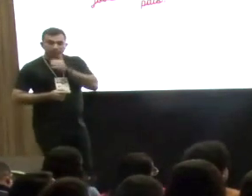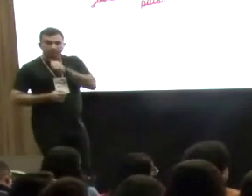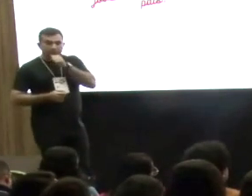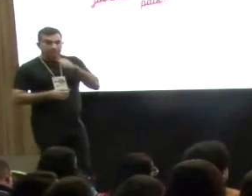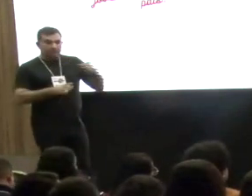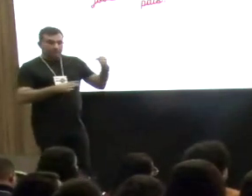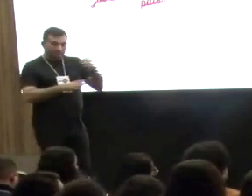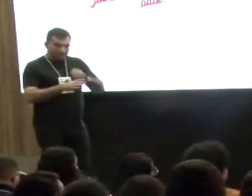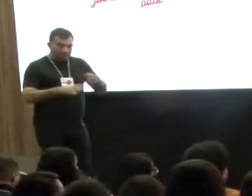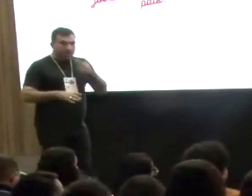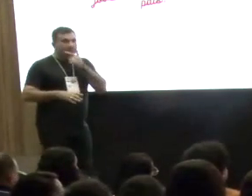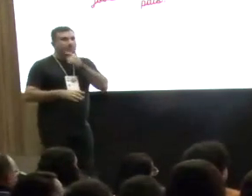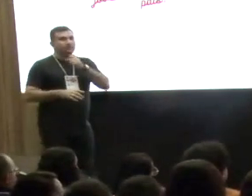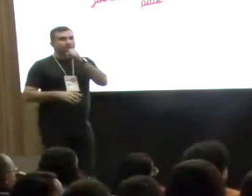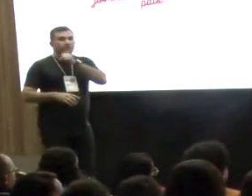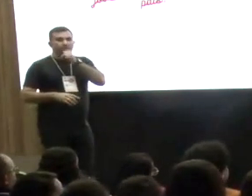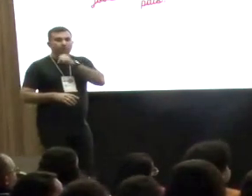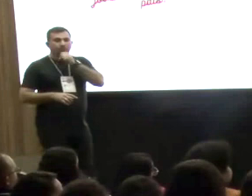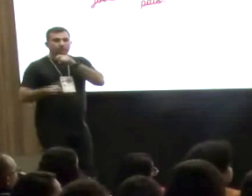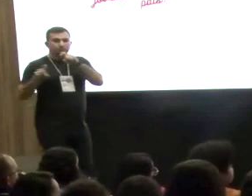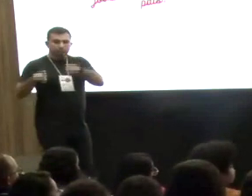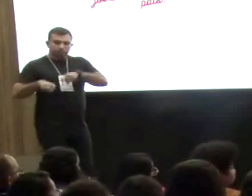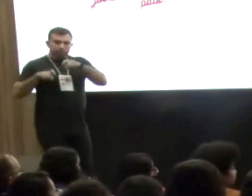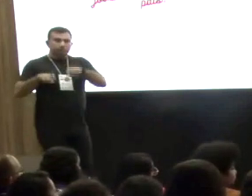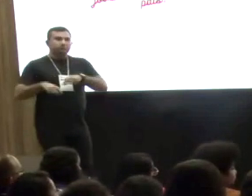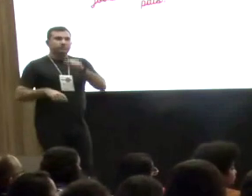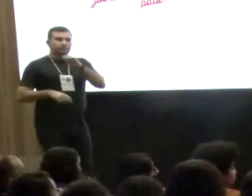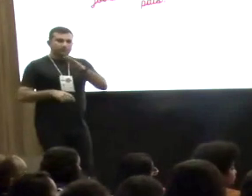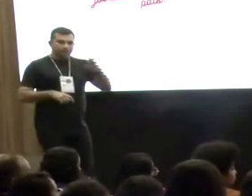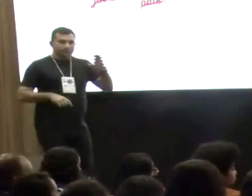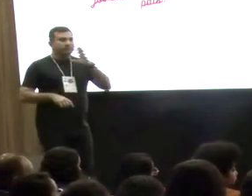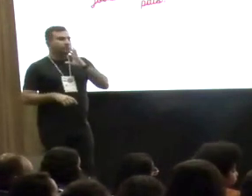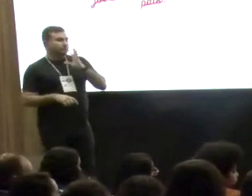de agricultores alfabetizados.